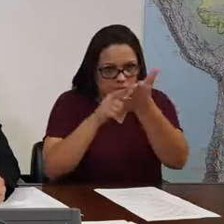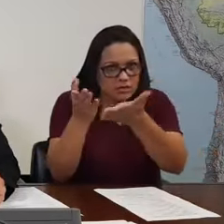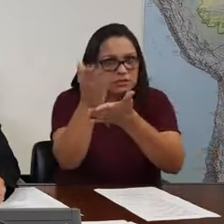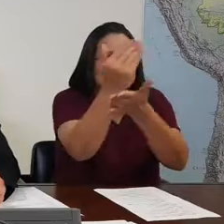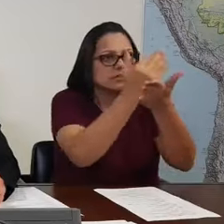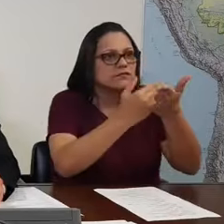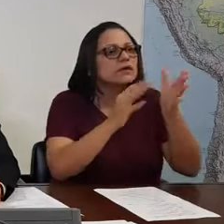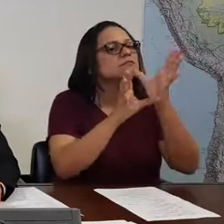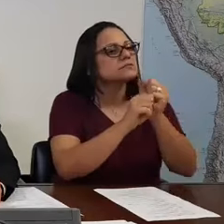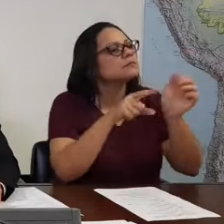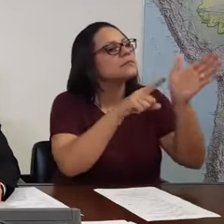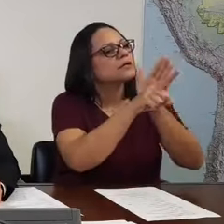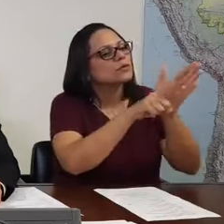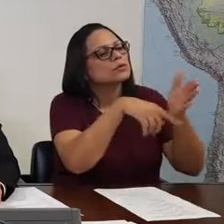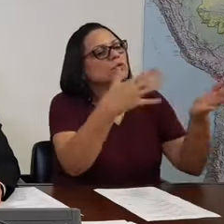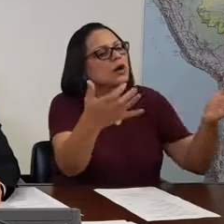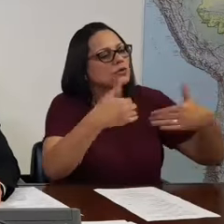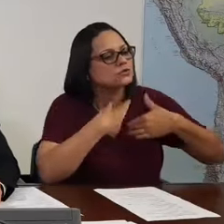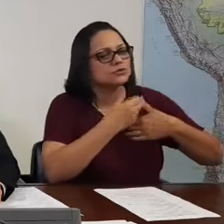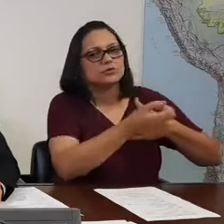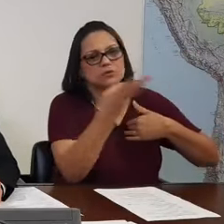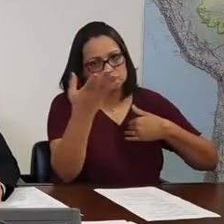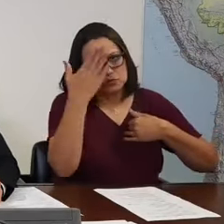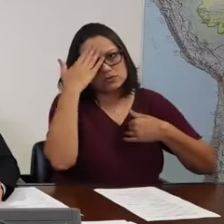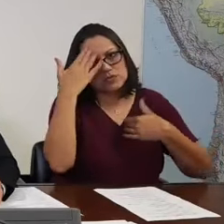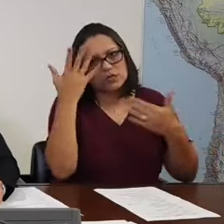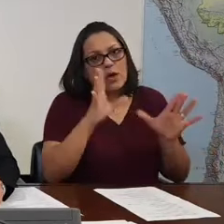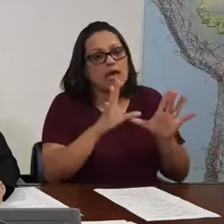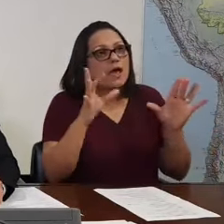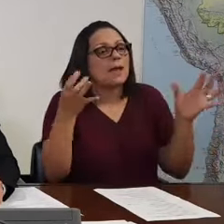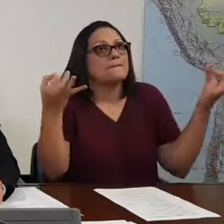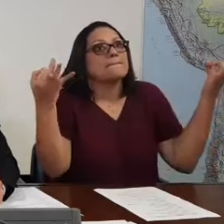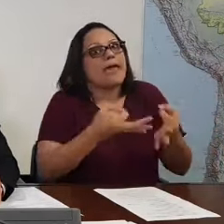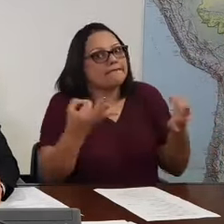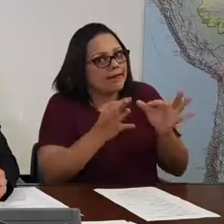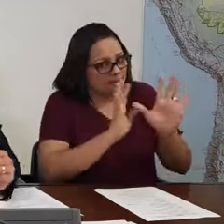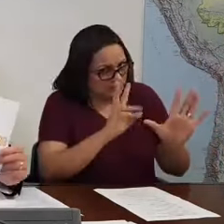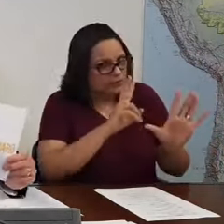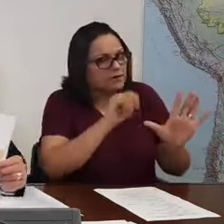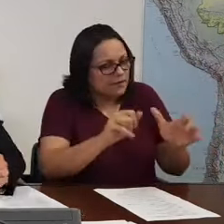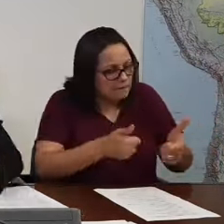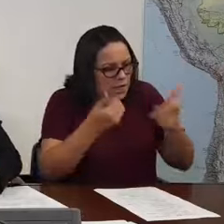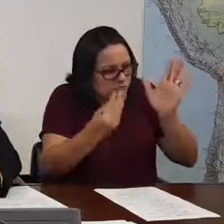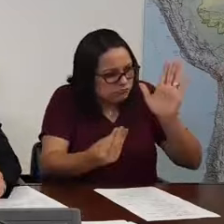uma contagem ali. Nós sabemos que pode não ser muito preciso no primeiro momento, mas já vai estar